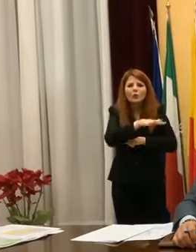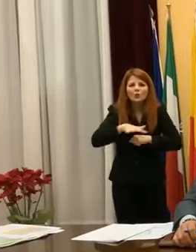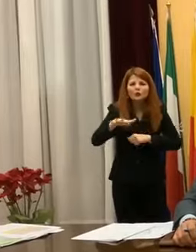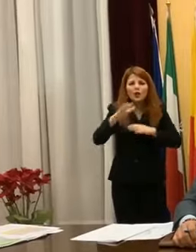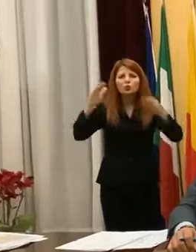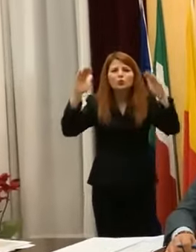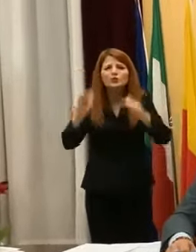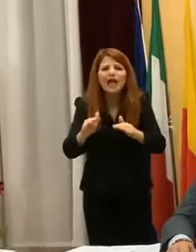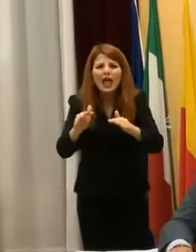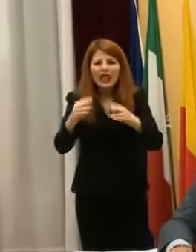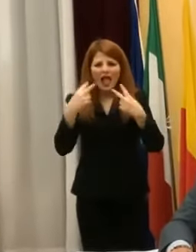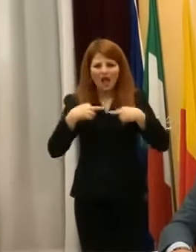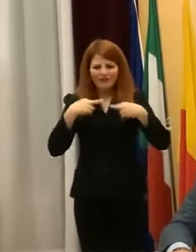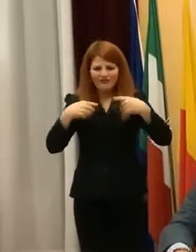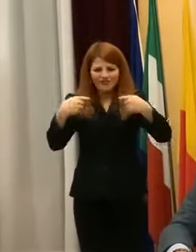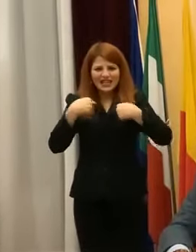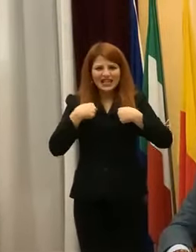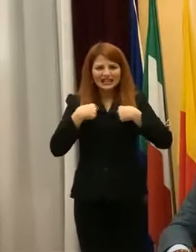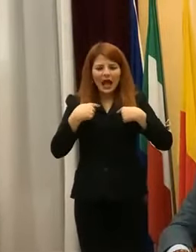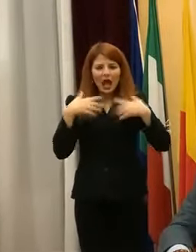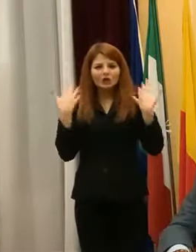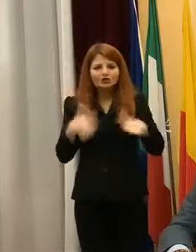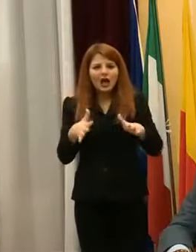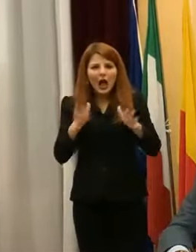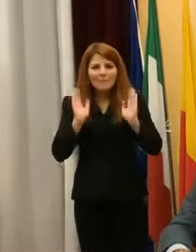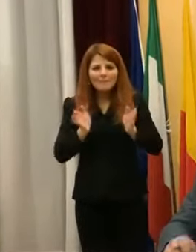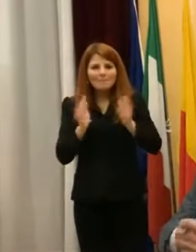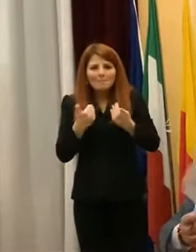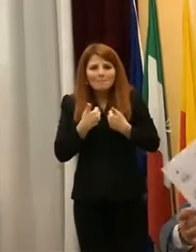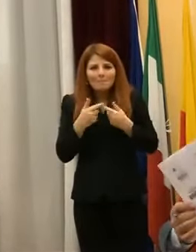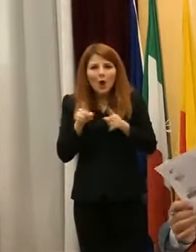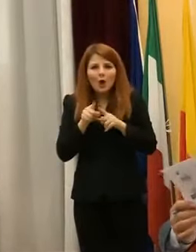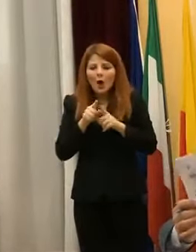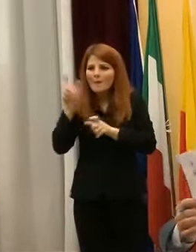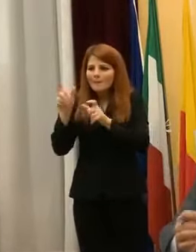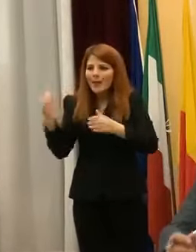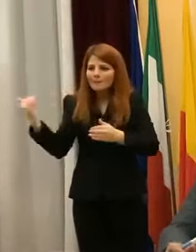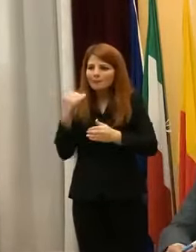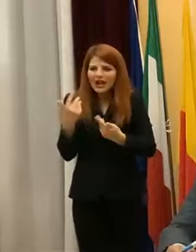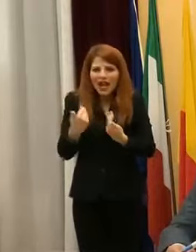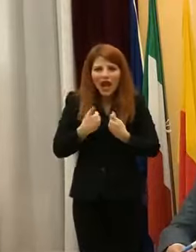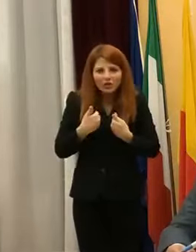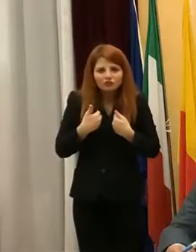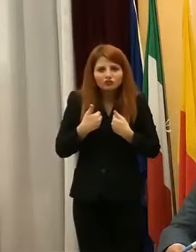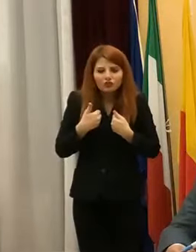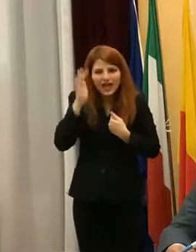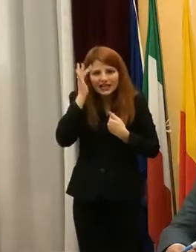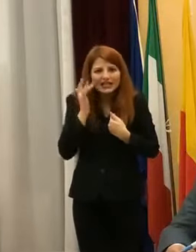Questo personaggio ha avuto anche il coraggio di minacciarmi,